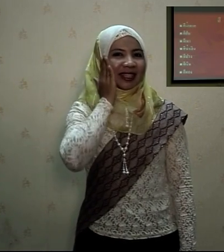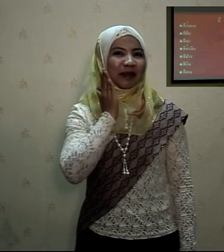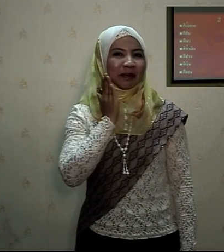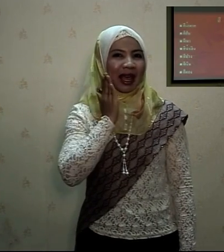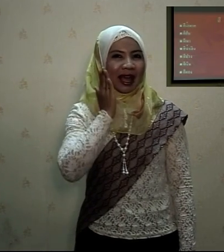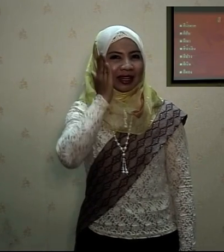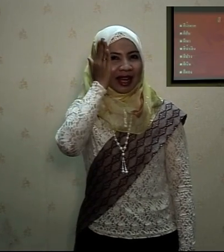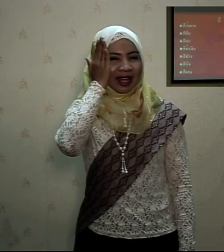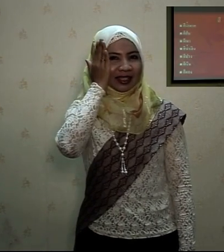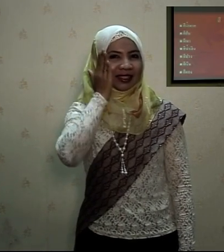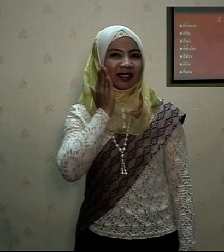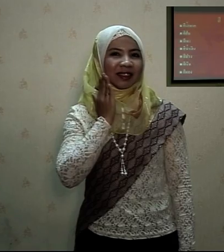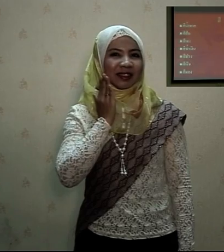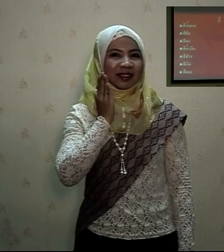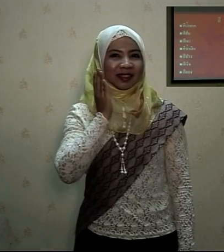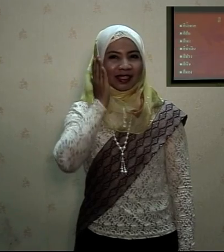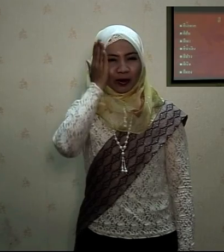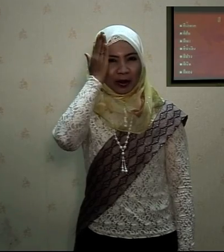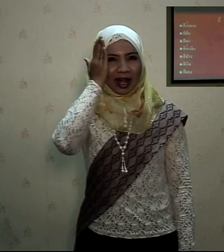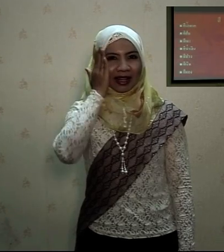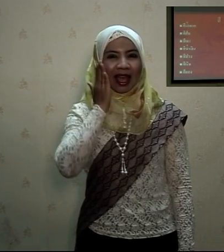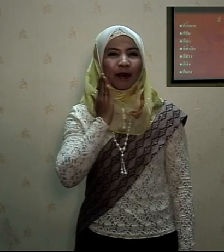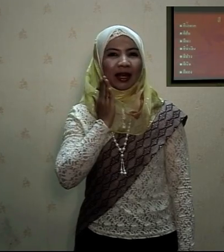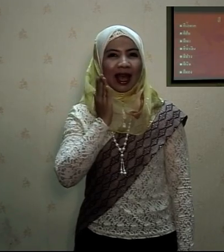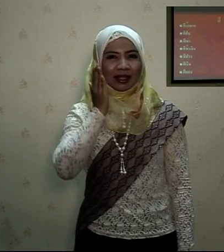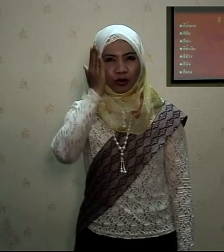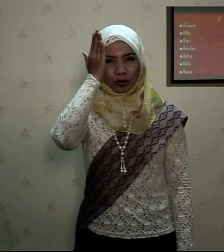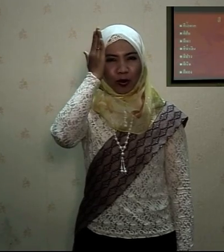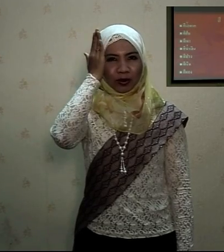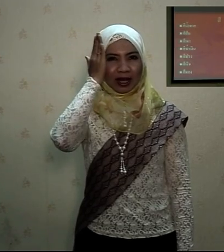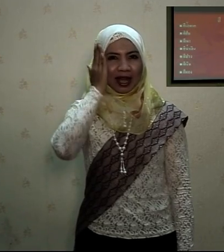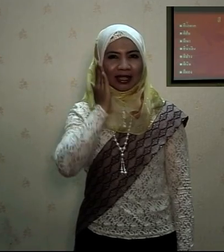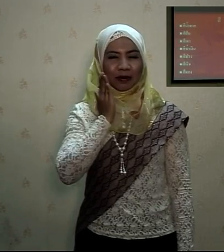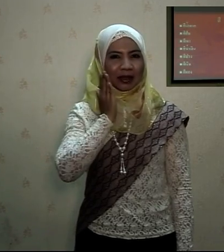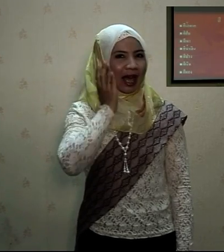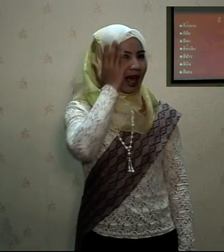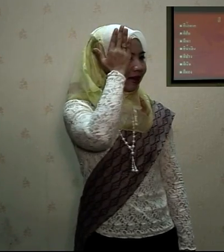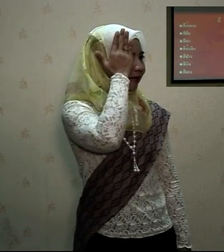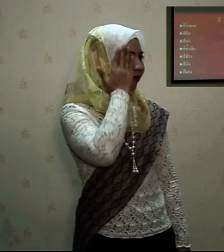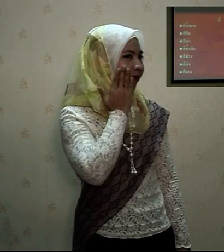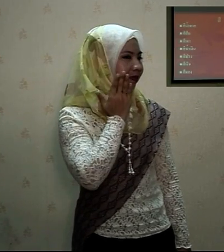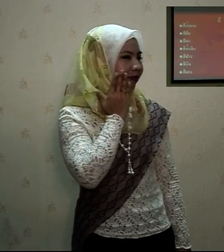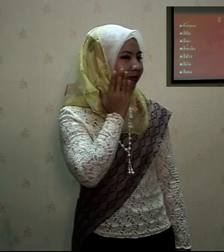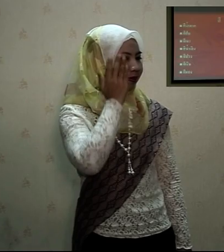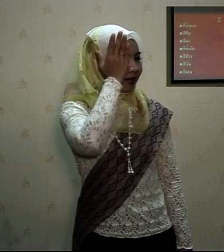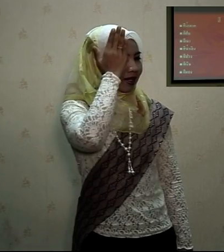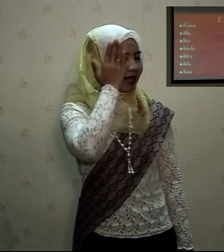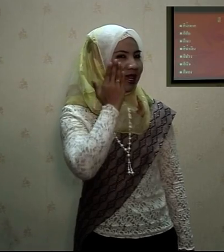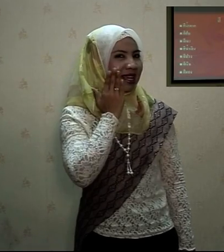น้ำตาลนะคะลงข้างแก้มนะคะตรงๆนะคะสีน้ำตาล